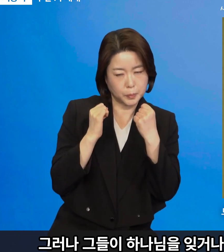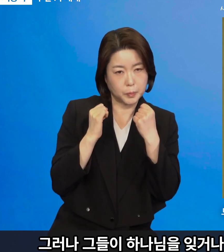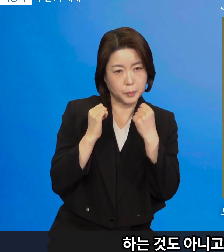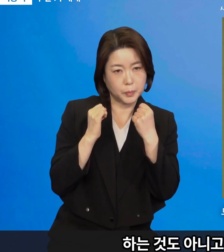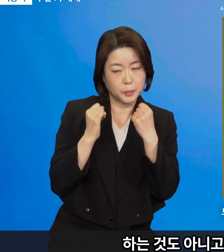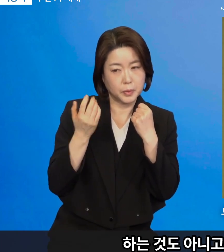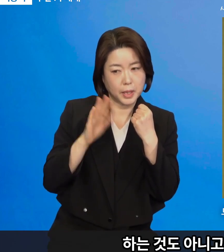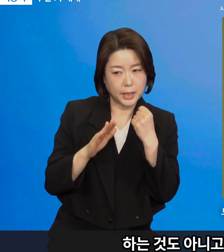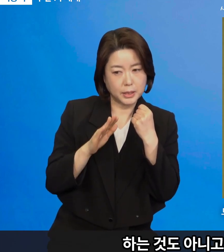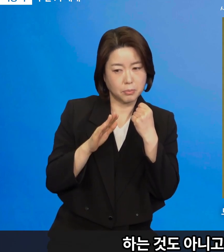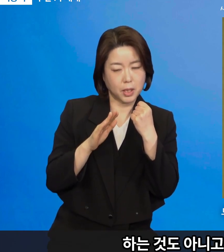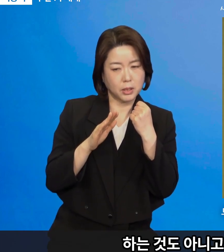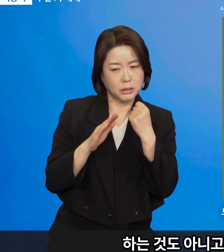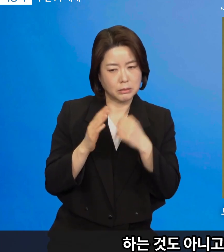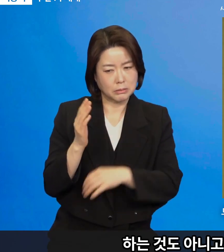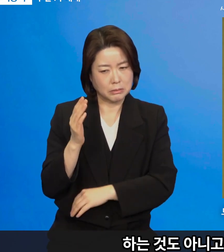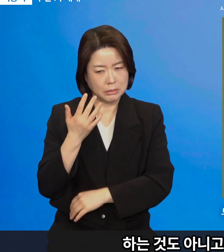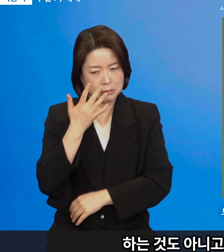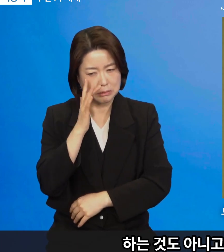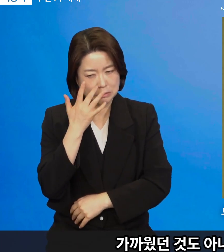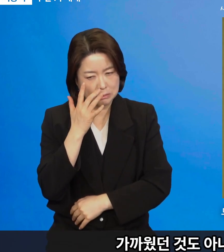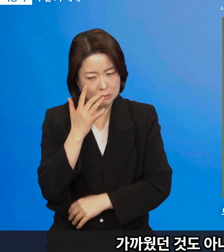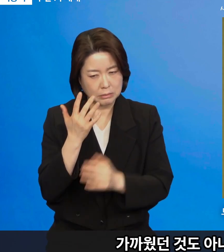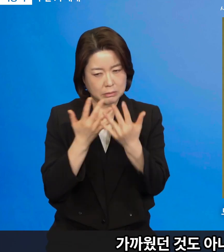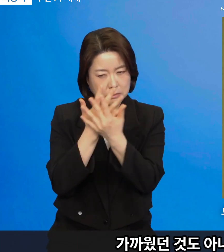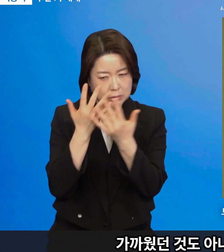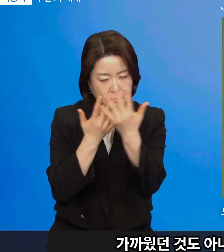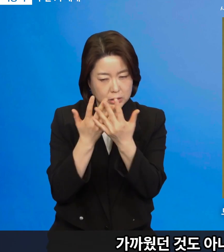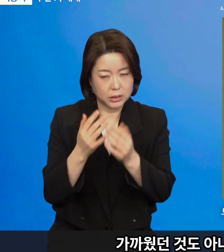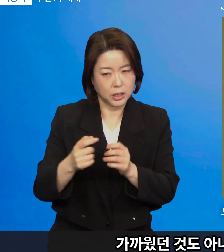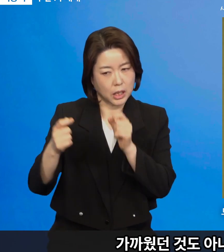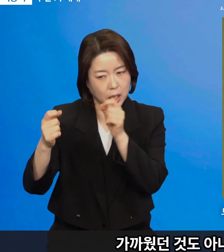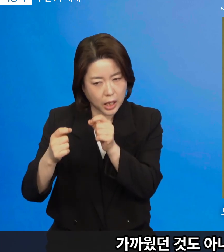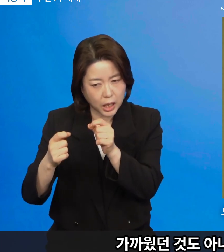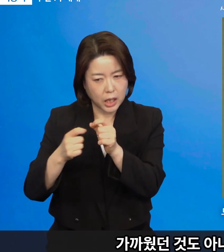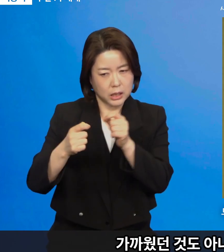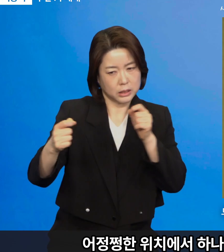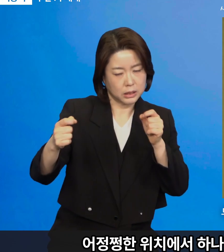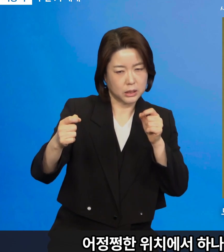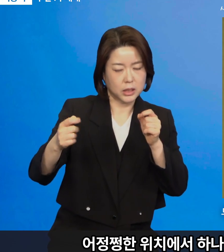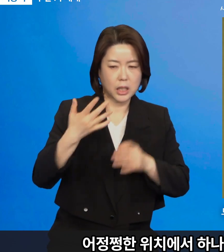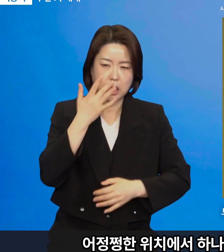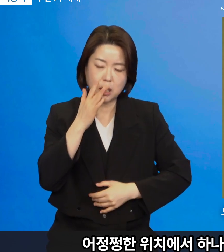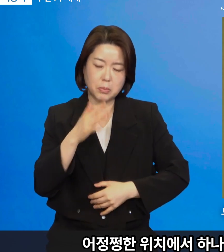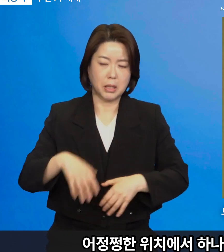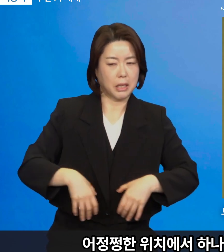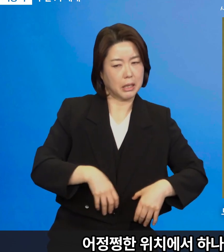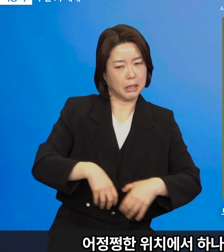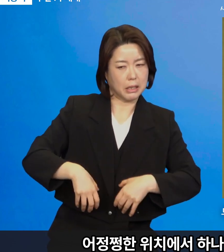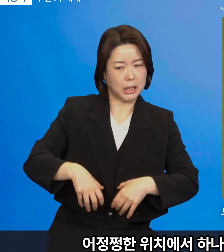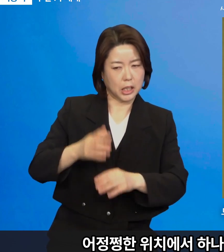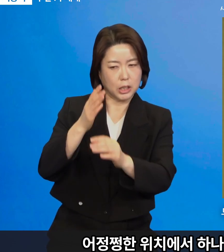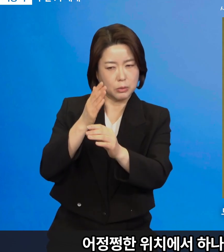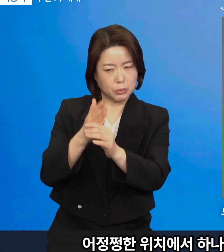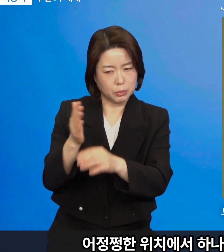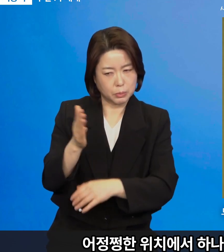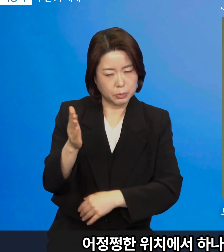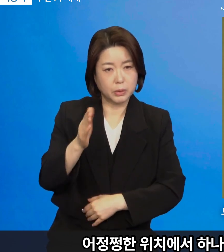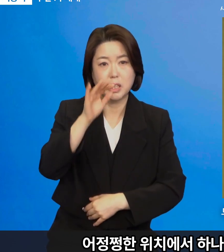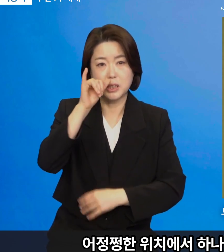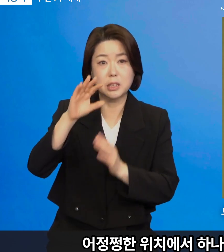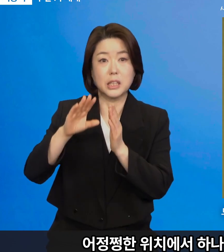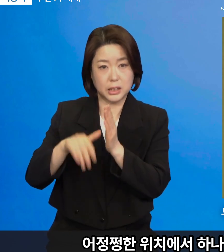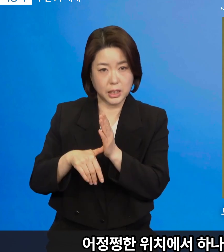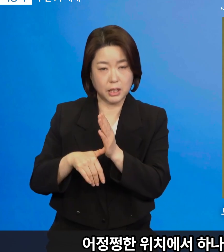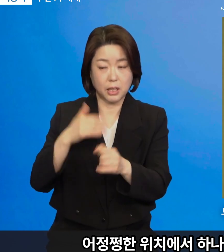순종하지만 하는 것도 아니고 아닌 것도 아니고 가까운 것도 아니고 먼 것도 아니고 어정쩡한 위치에서